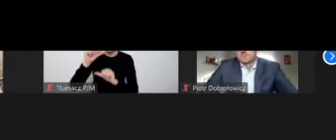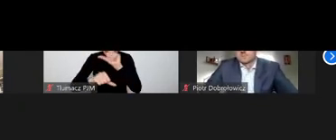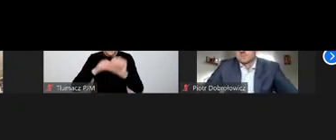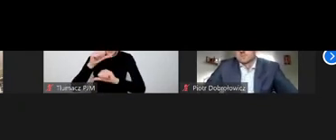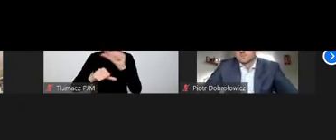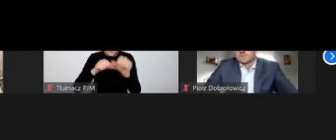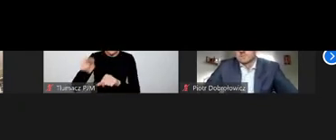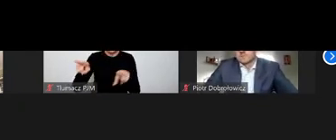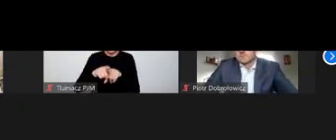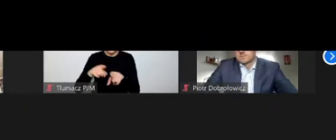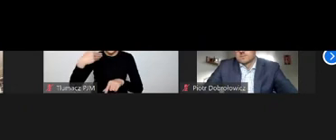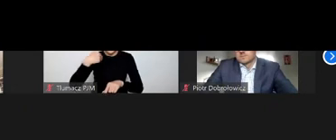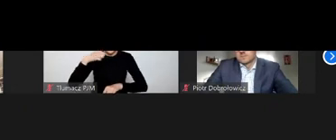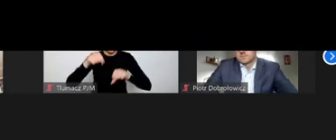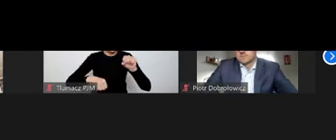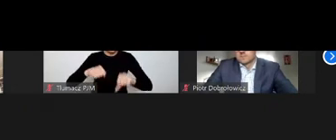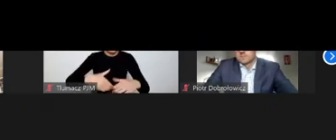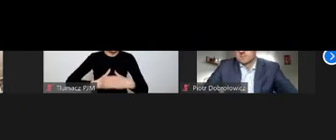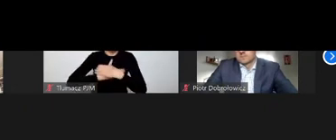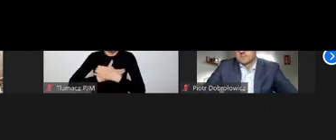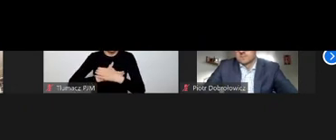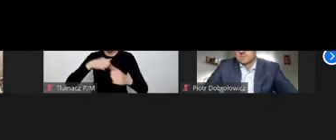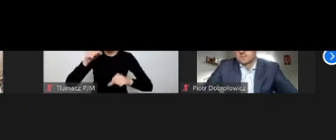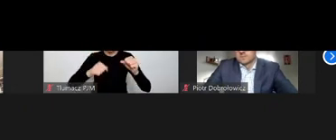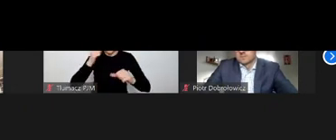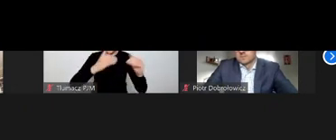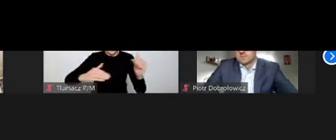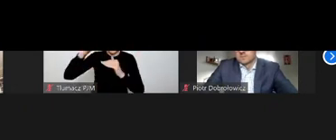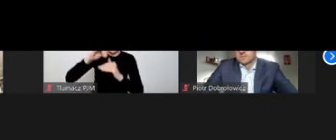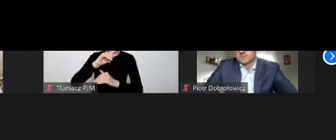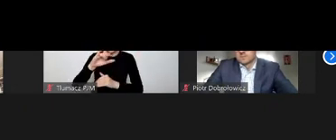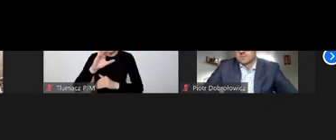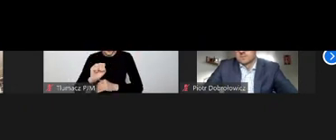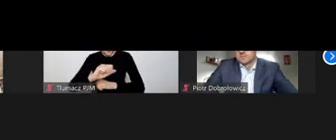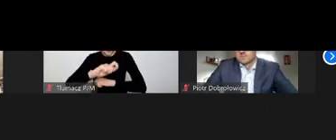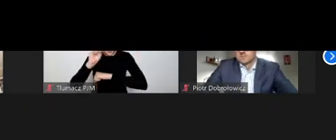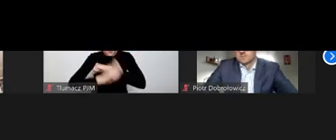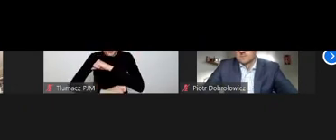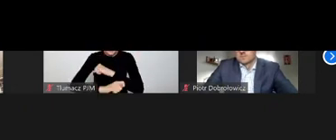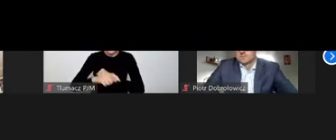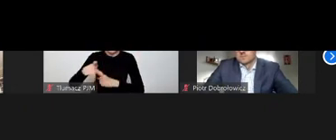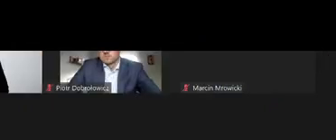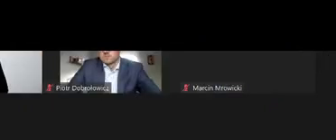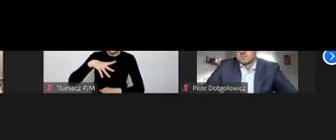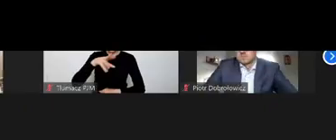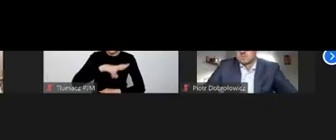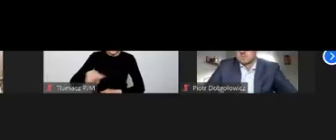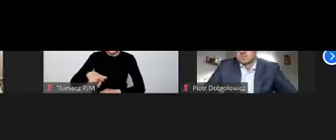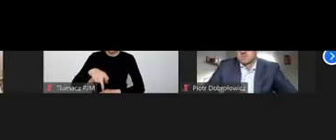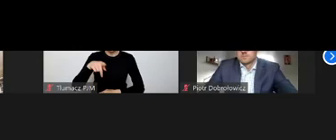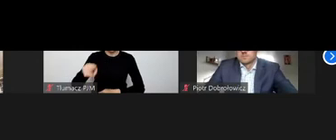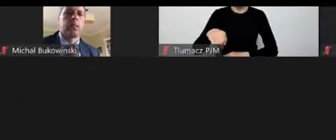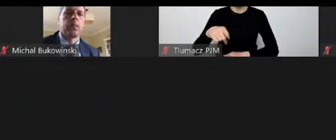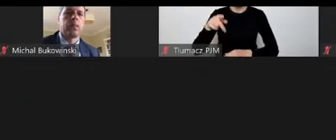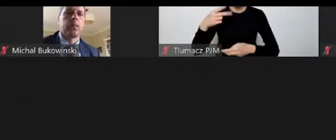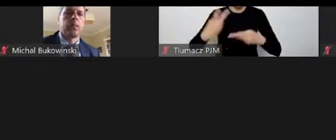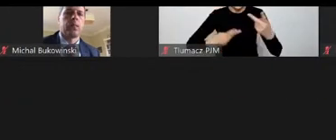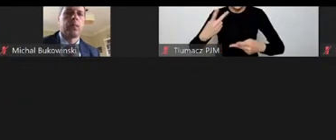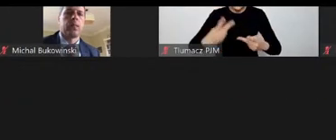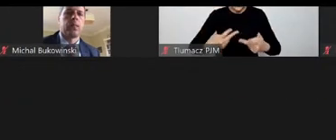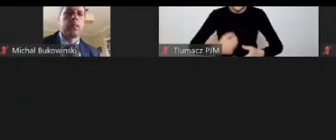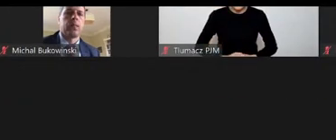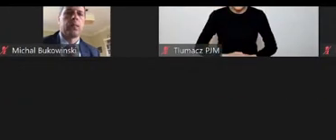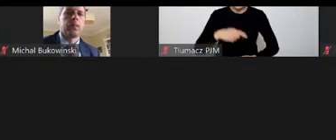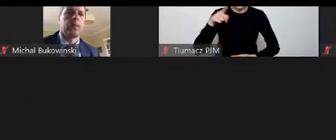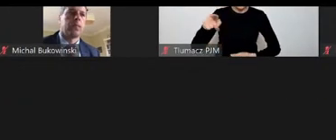sędzią Sądu Najwyższego w Izbie Karnej Sądu Najwyższego, łącznie z tym, że pełnił funkcję Rzecznika Prasowego Sądu Najwyższego. Jest jednym z najbliższych polskich